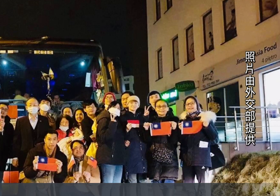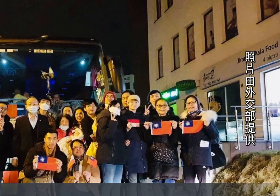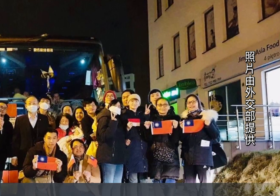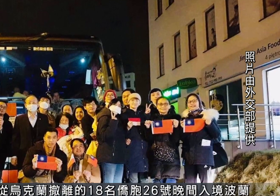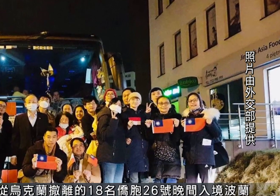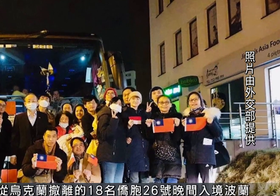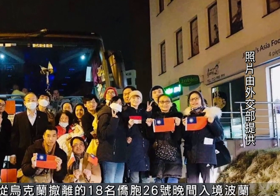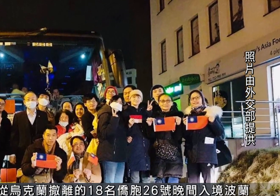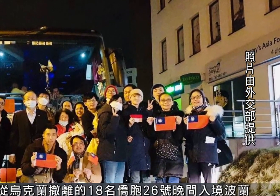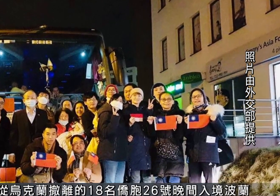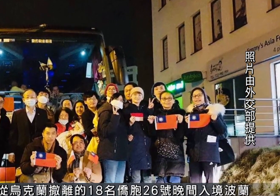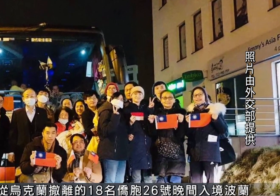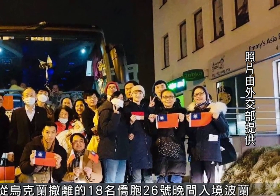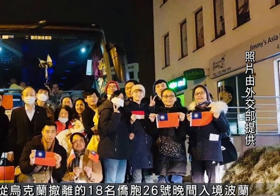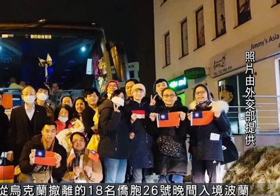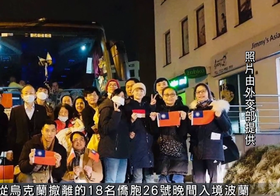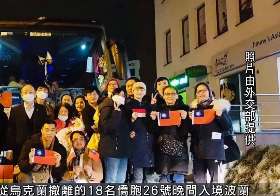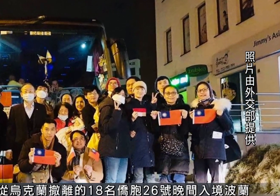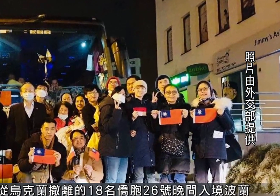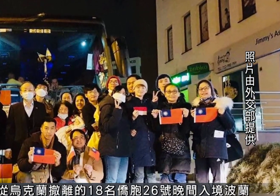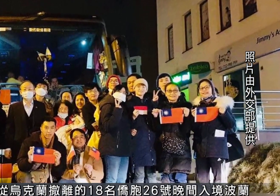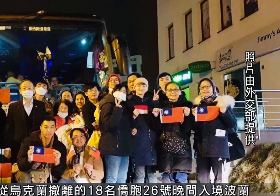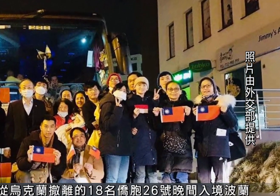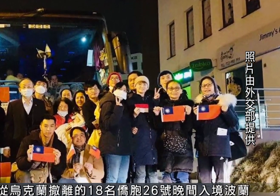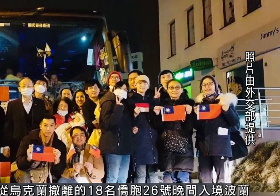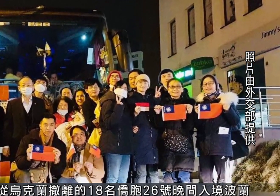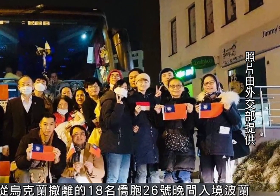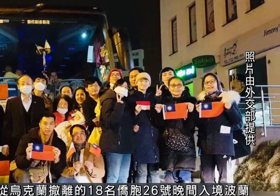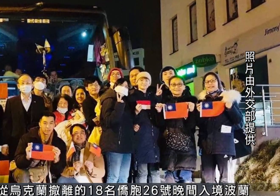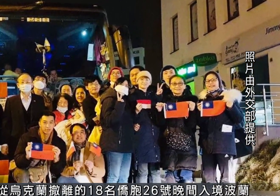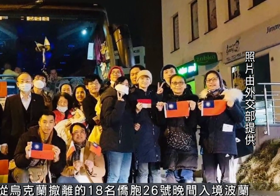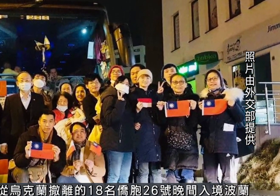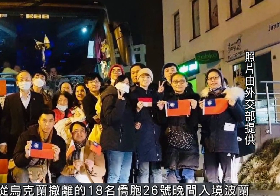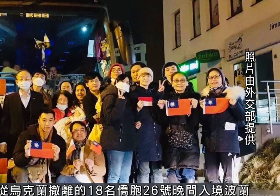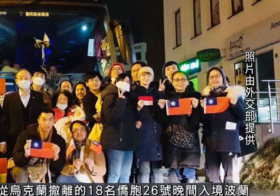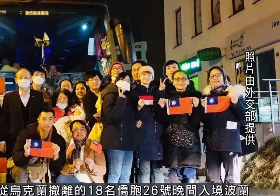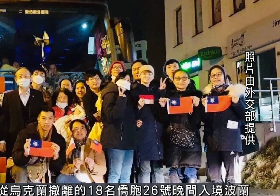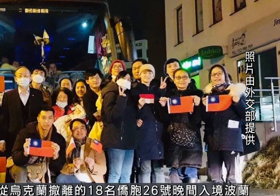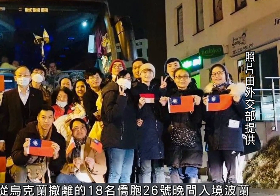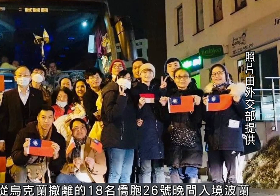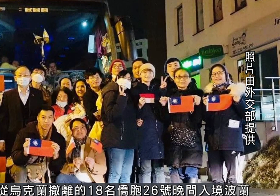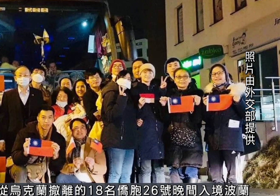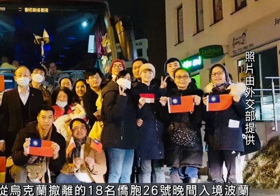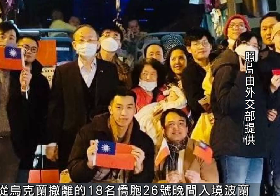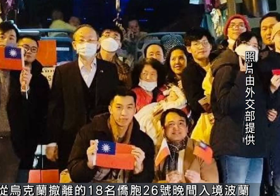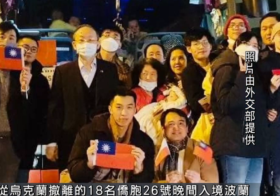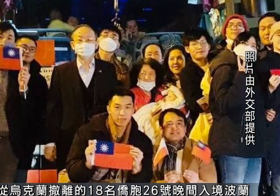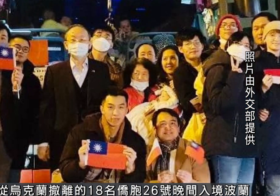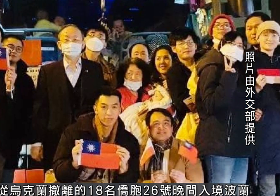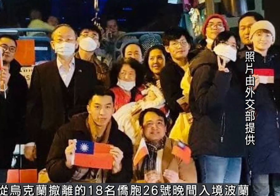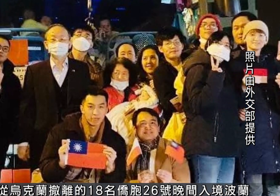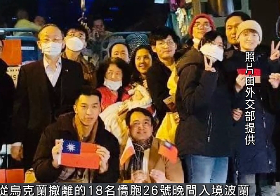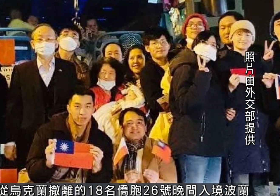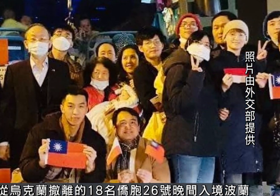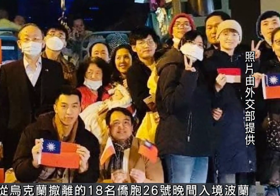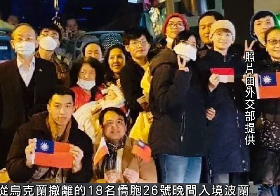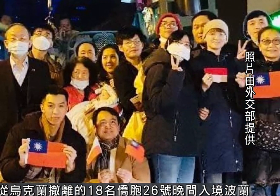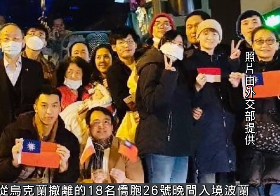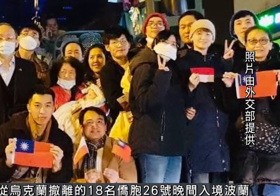从乌克兰撤离的18名侨胞，26号晚间入境波兰，拿着国旗与驻波兰代表处大使陈龙锦合影，顺利离